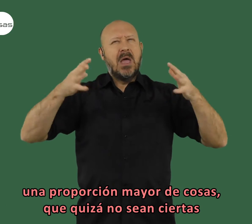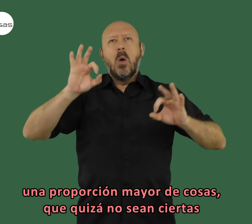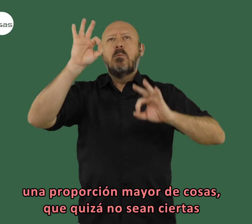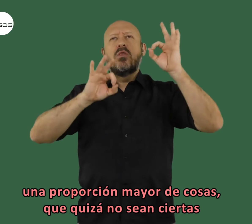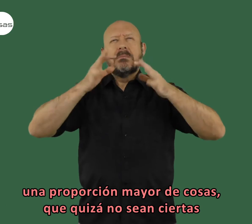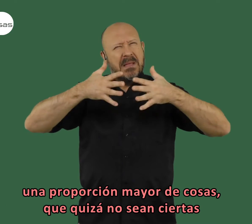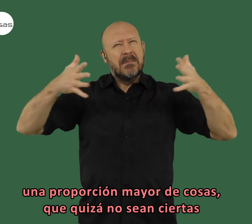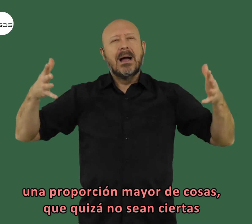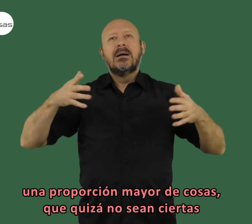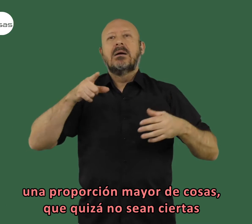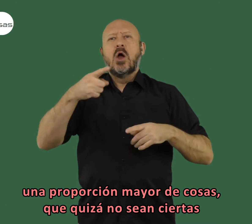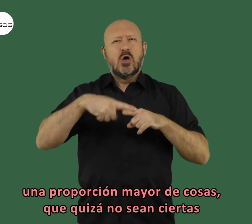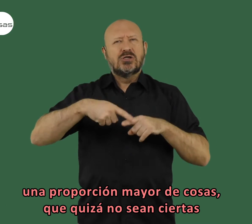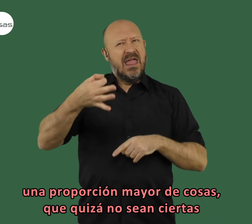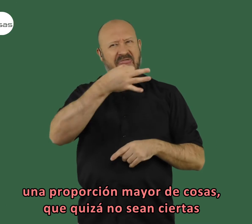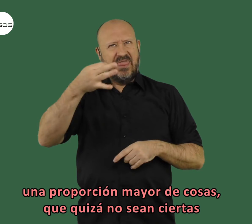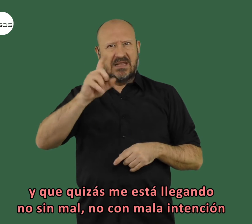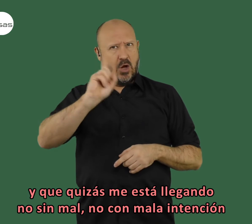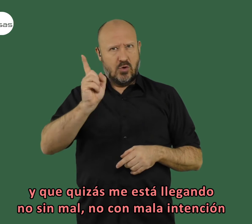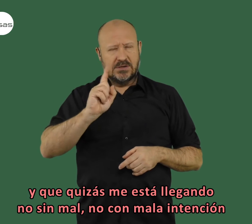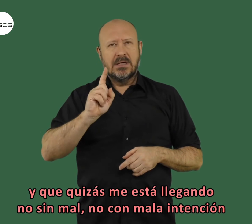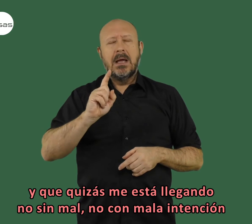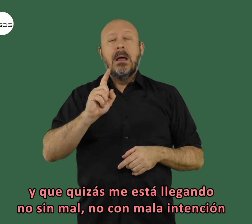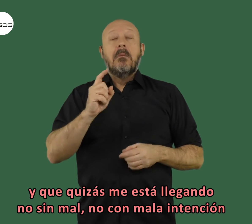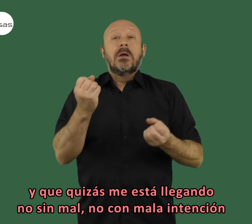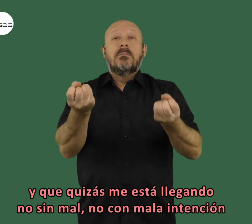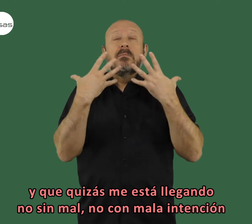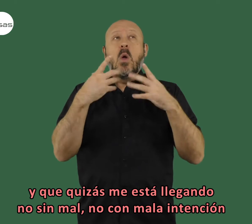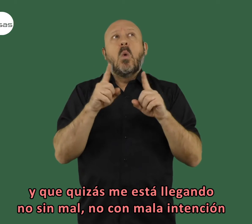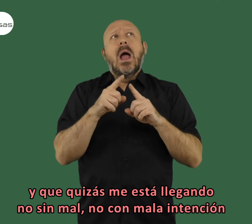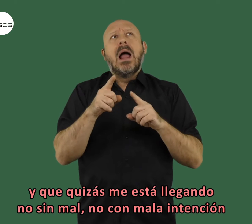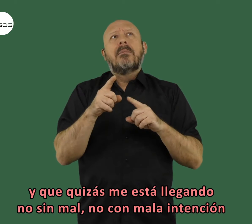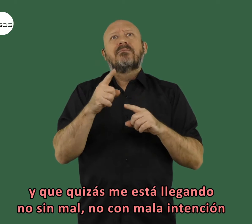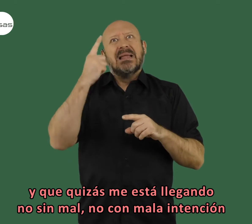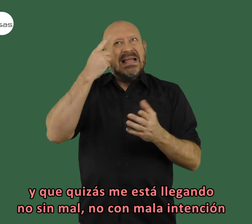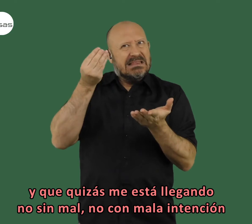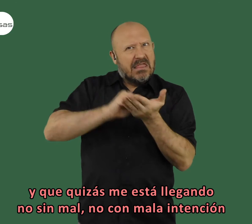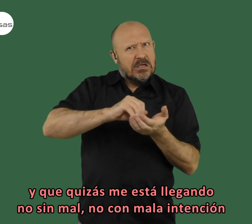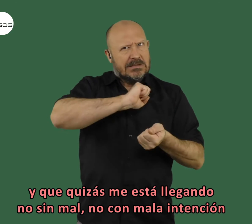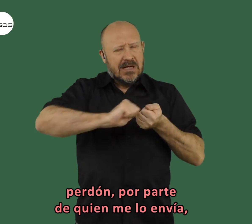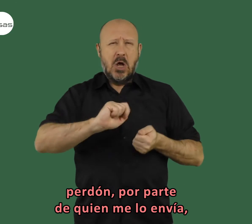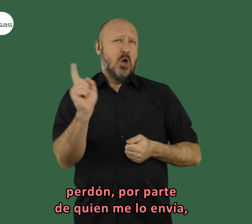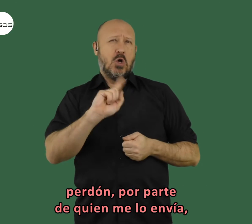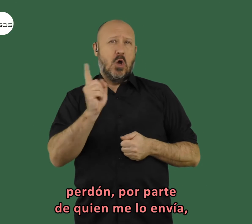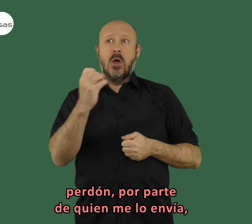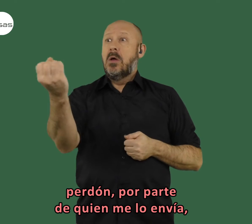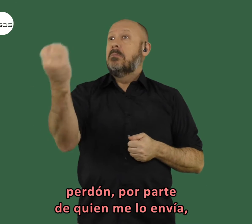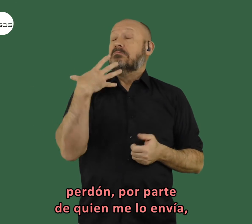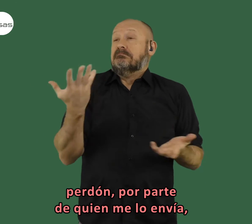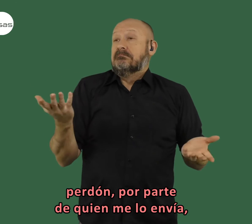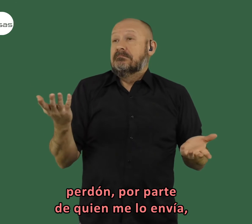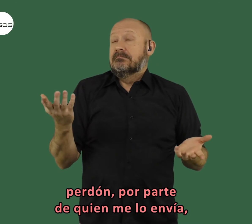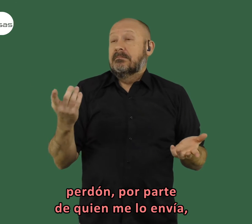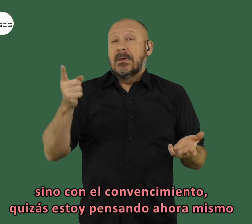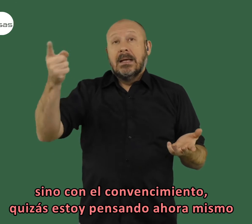proporción mayor de cosas que quizá no sean ciertas y que quizá me está llegando no con mala intención, por parte de quien me lo